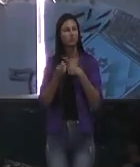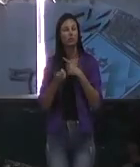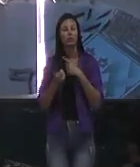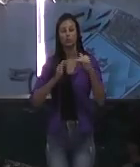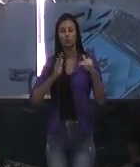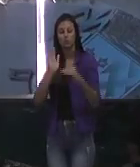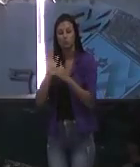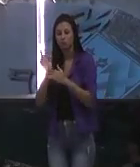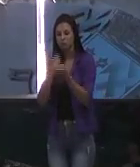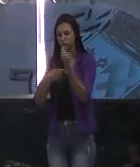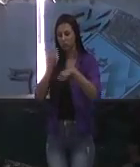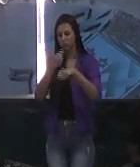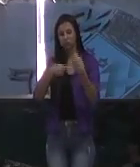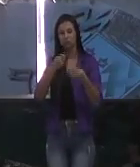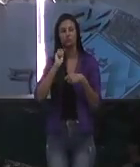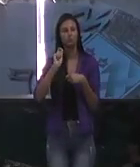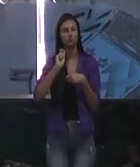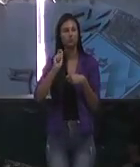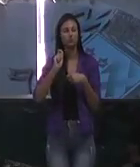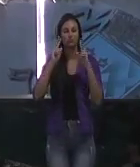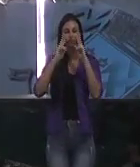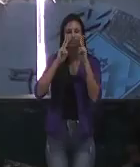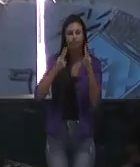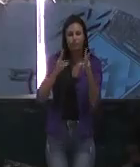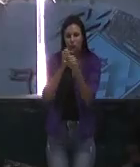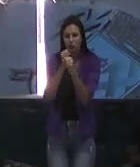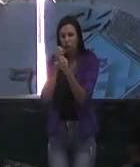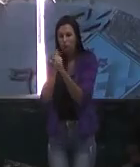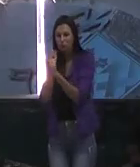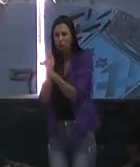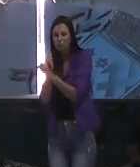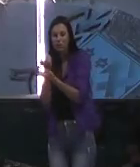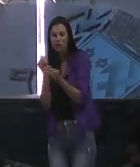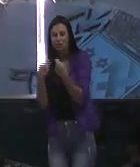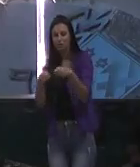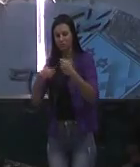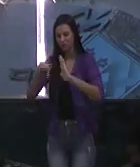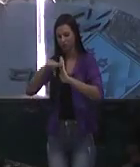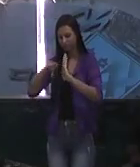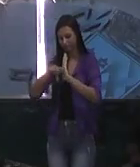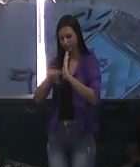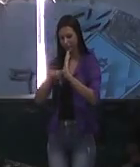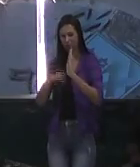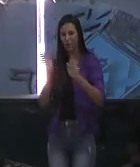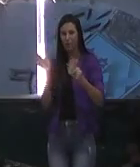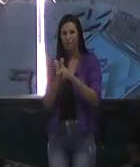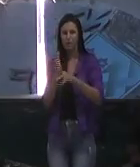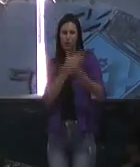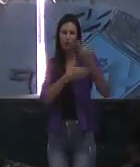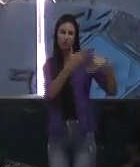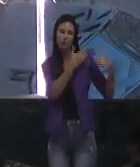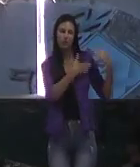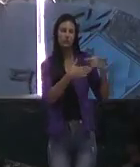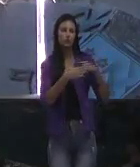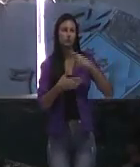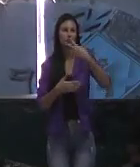tudo isso que havia um cálculo sobre isso na versão passada. Nós tínhamos